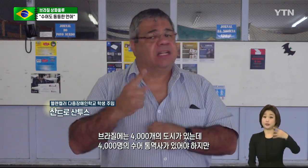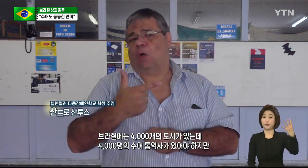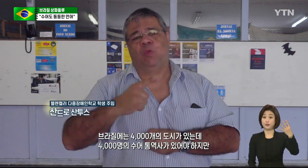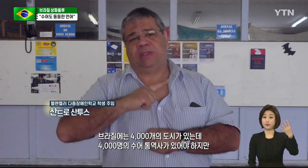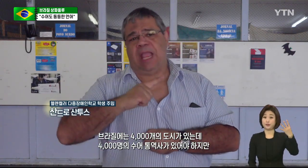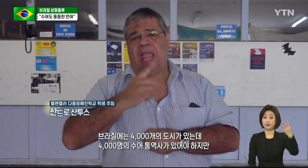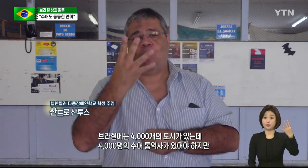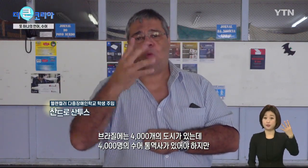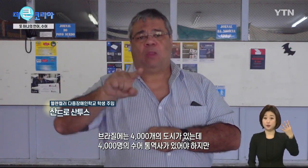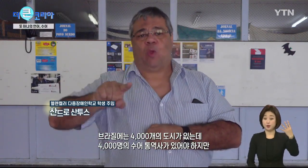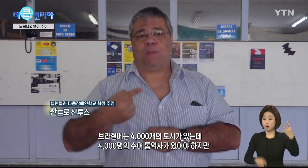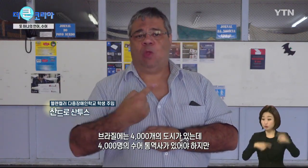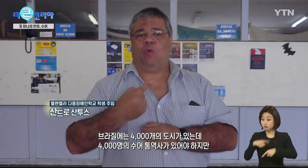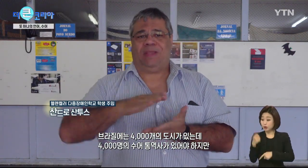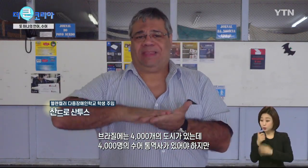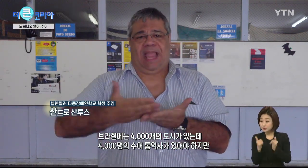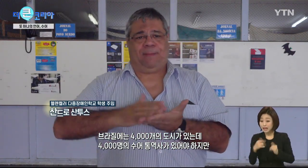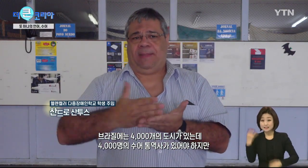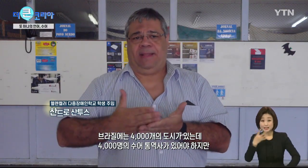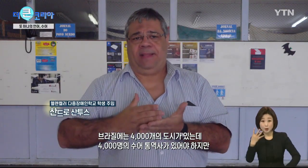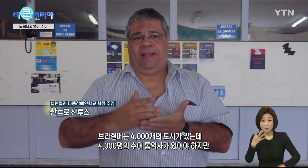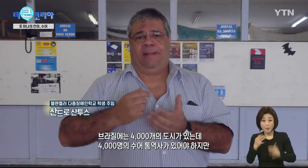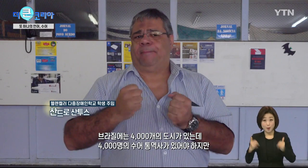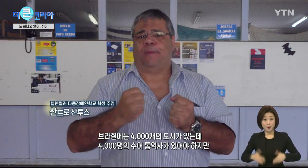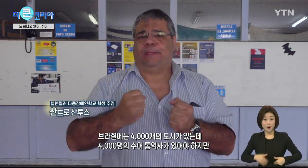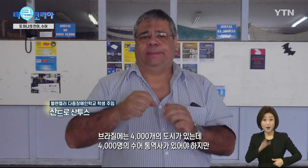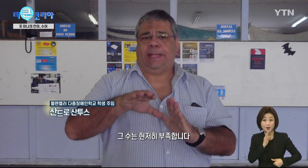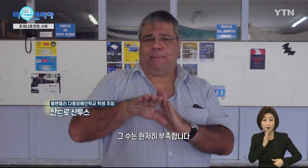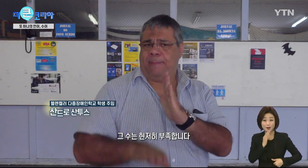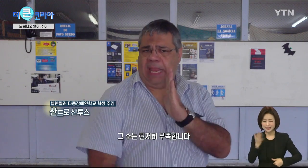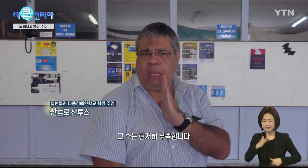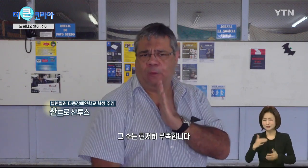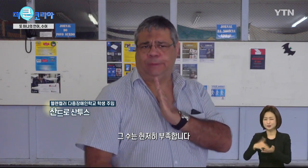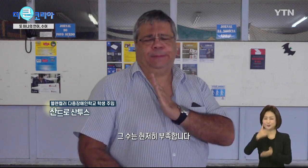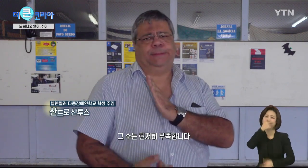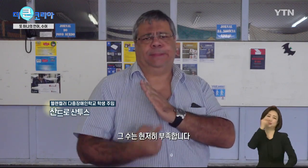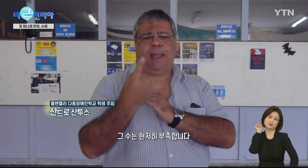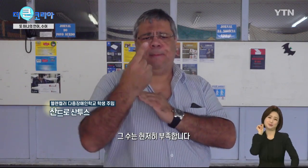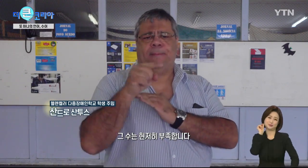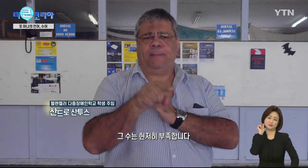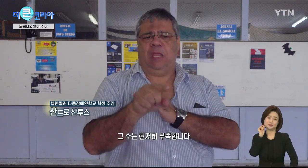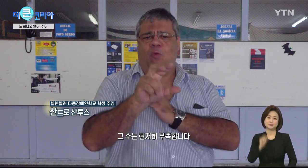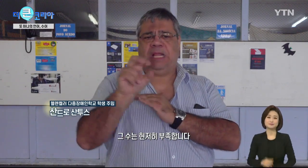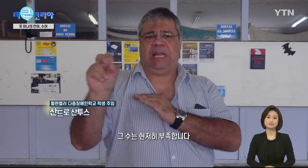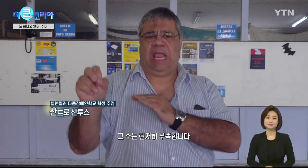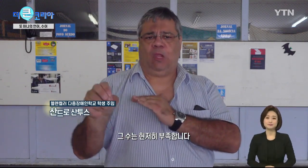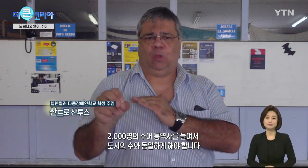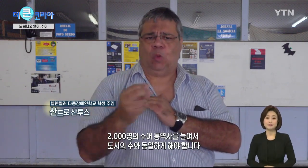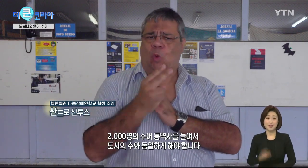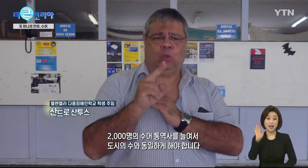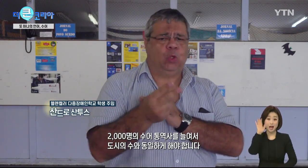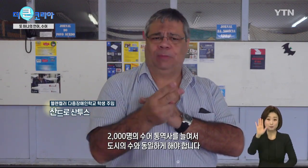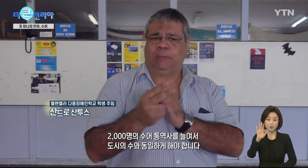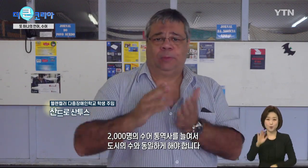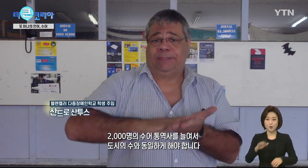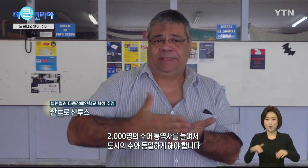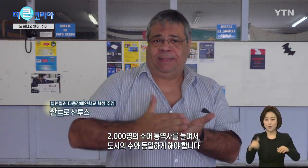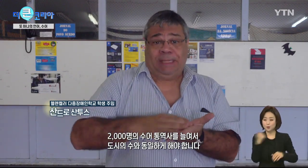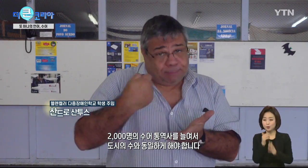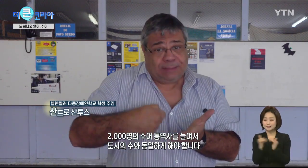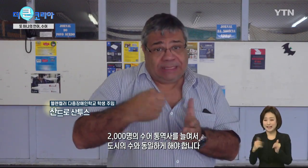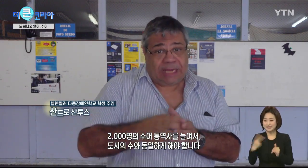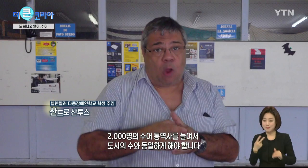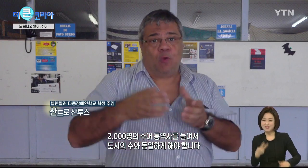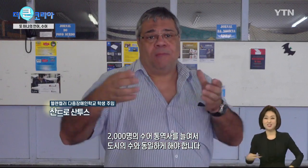있는데 4,000명의 수어 통역사가 있어야 하지만 그 수는 현저히 부족합니다. 2,000명의 수어